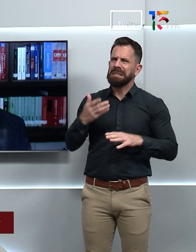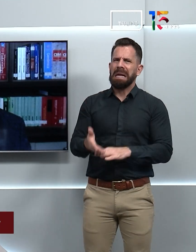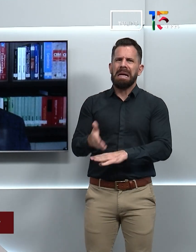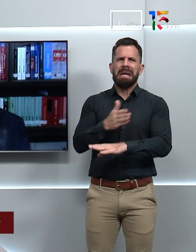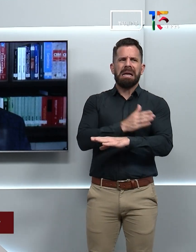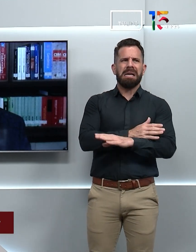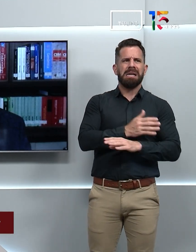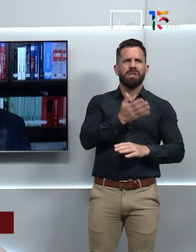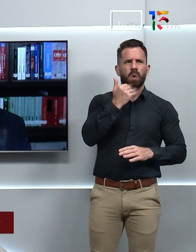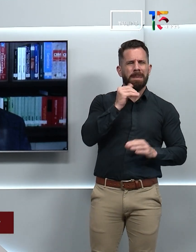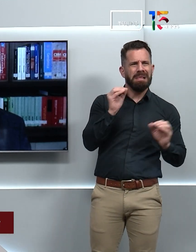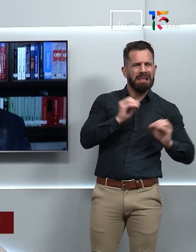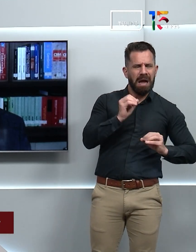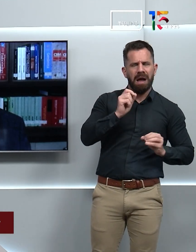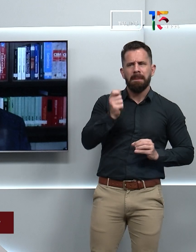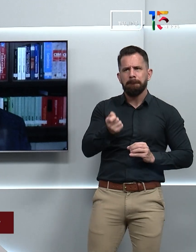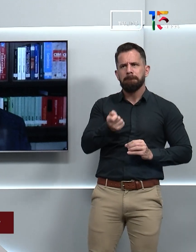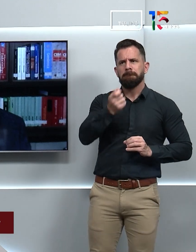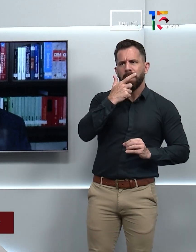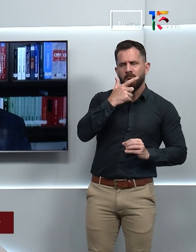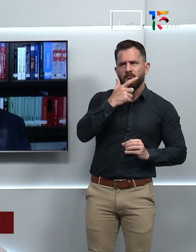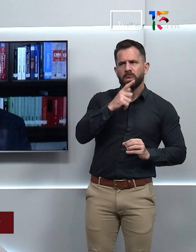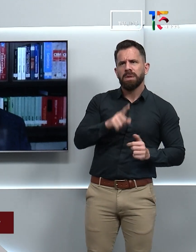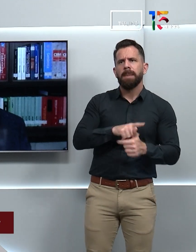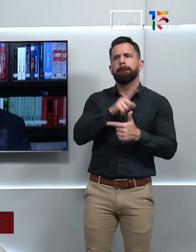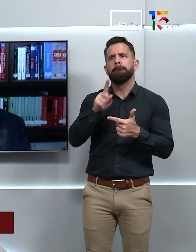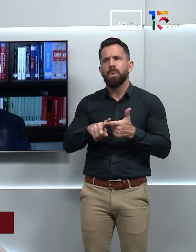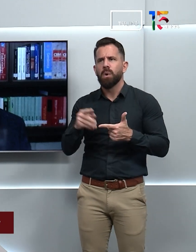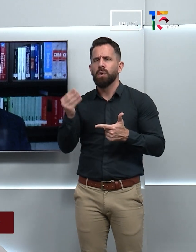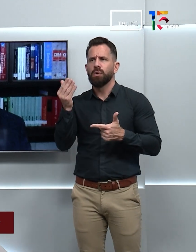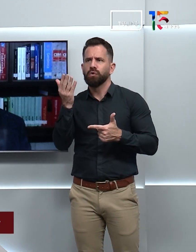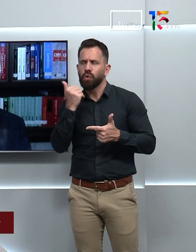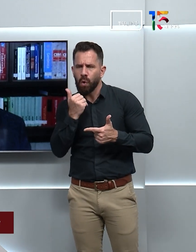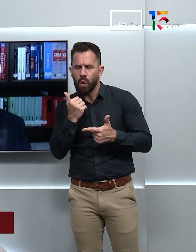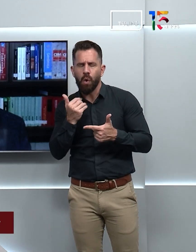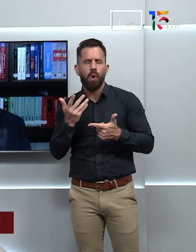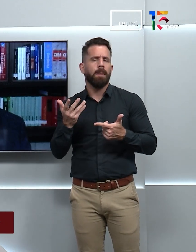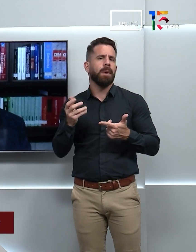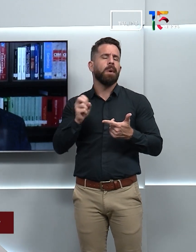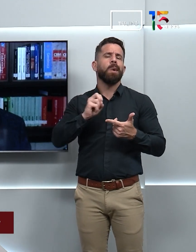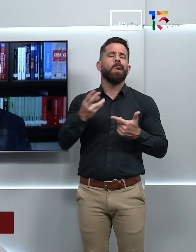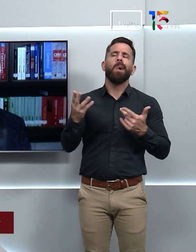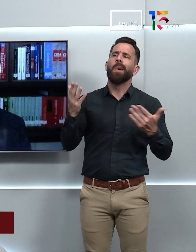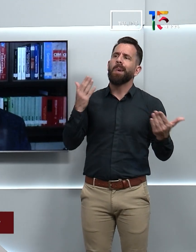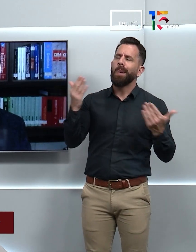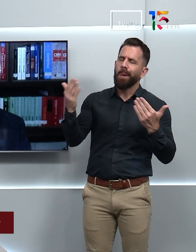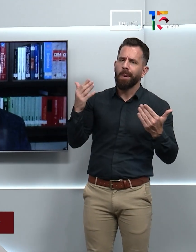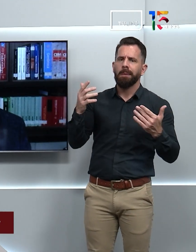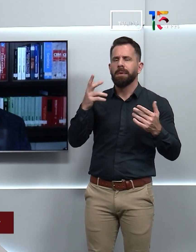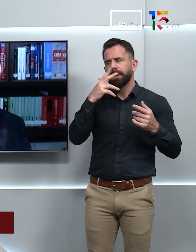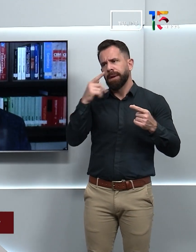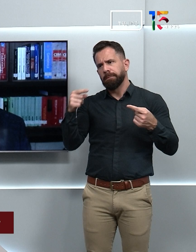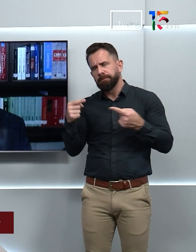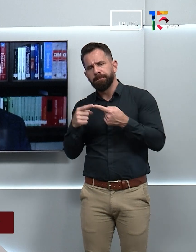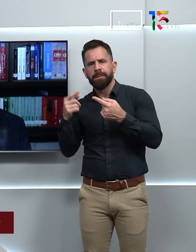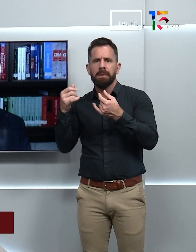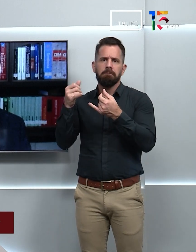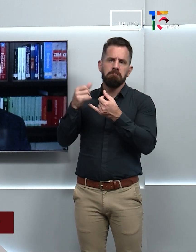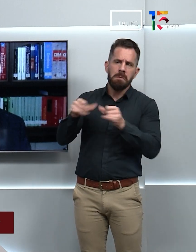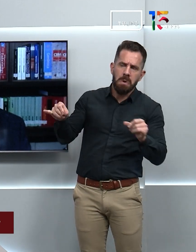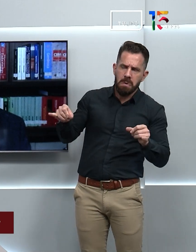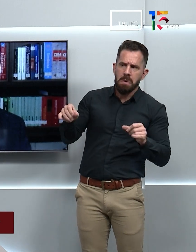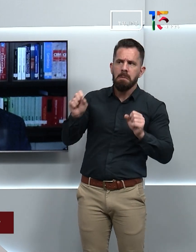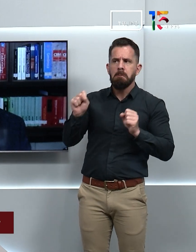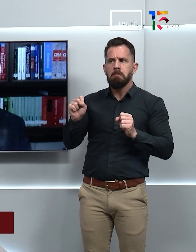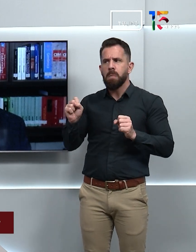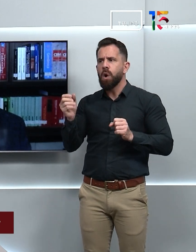se isso pode ser consumido em comparação com outro alimento, ali, alguma outra comida pode atrapalhar a absorção